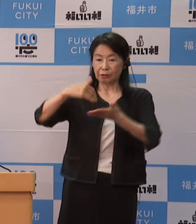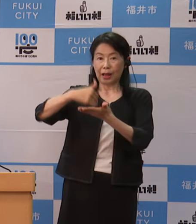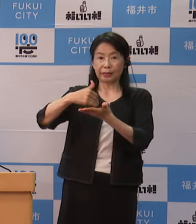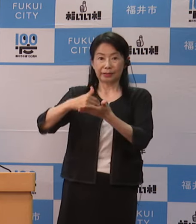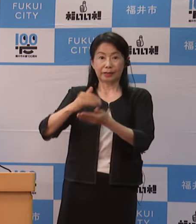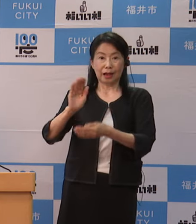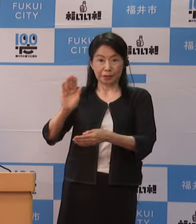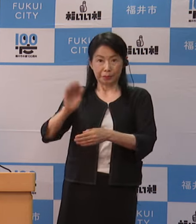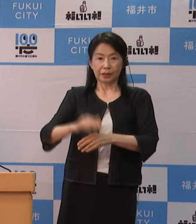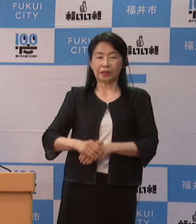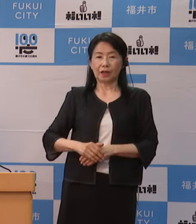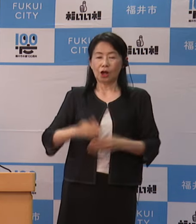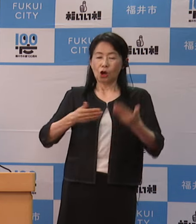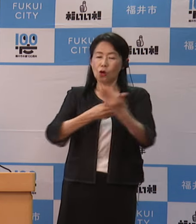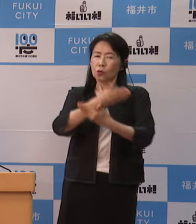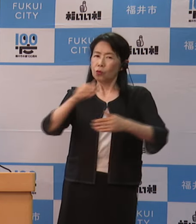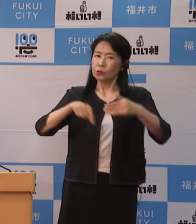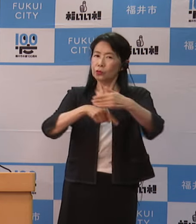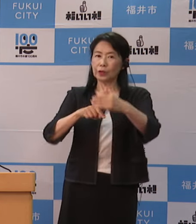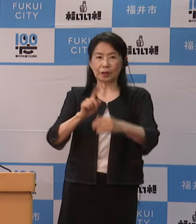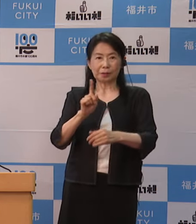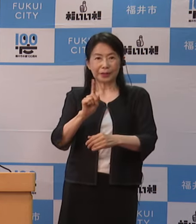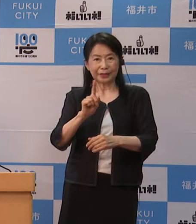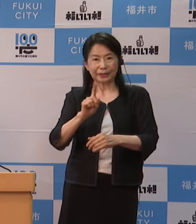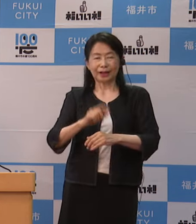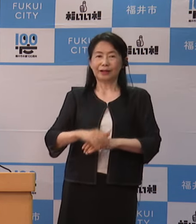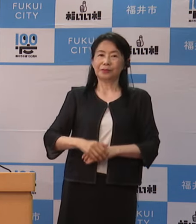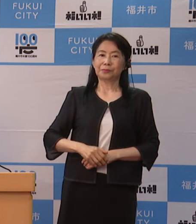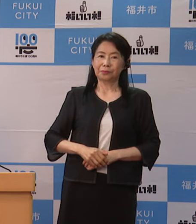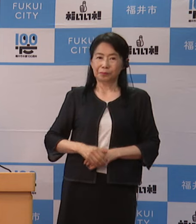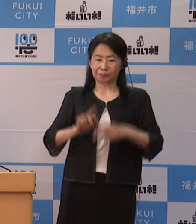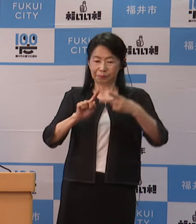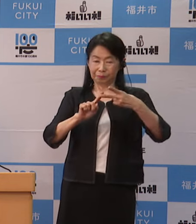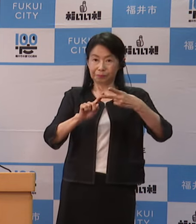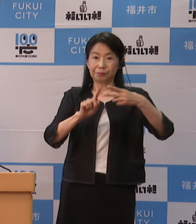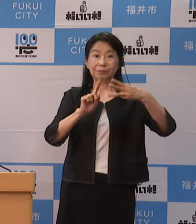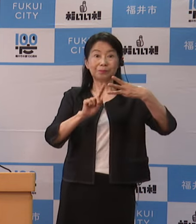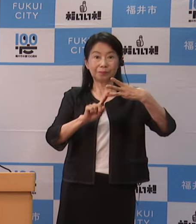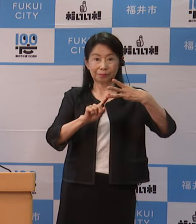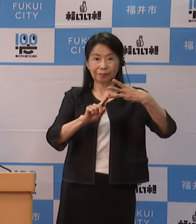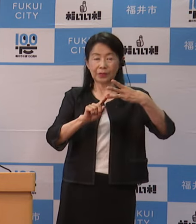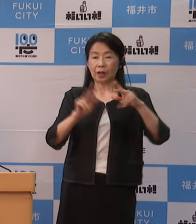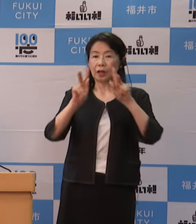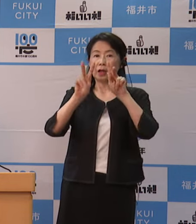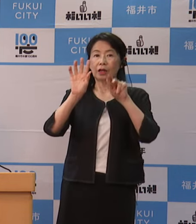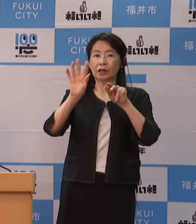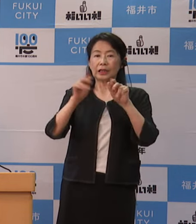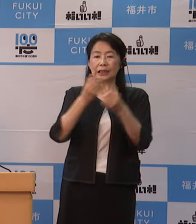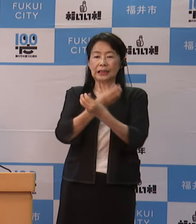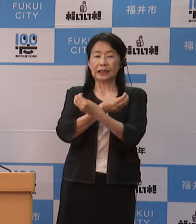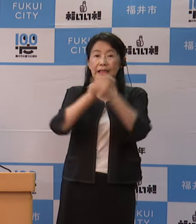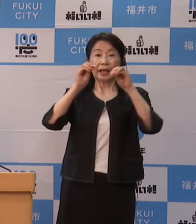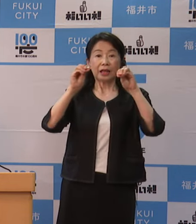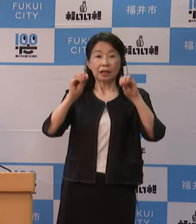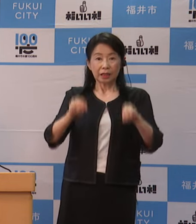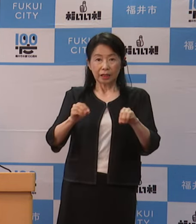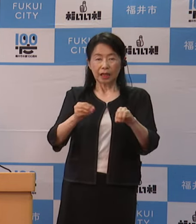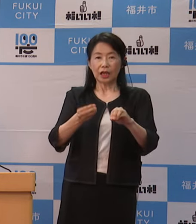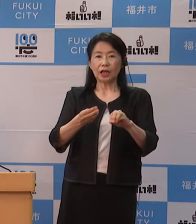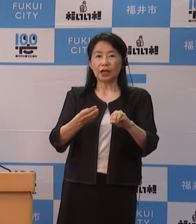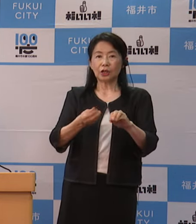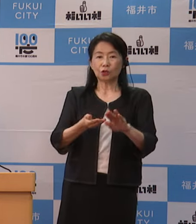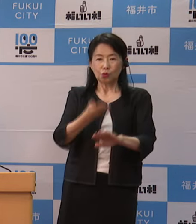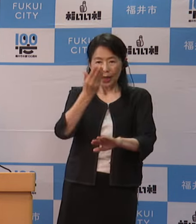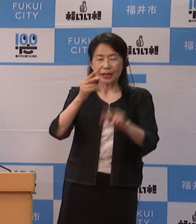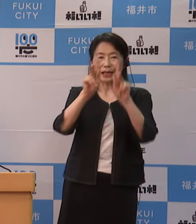が、どんな交流を積み重ねていきたいかということと、あとその課題、姉妹提携を結ぶ上での